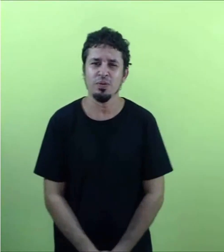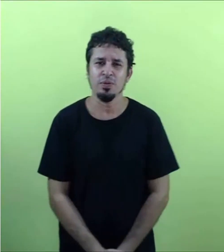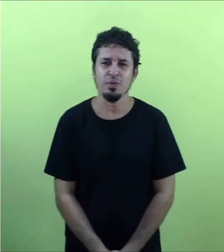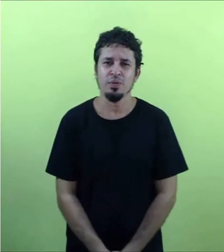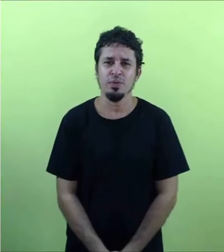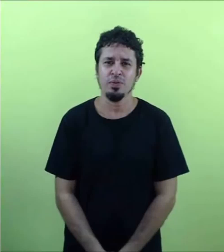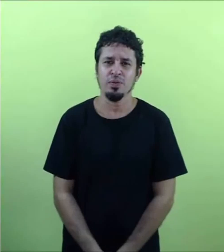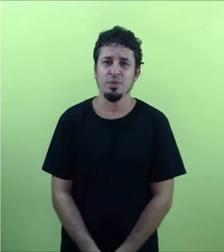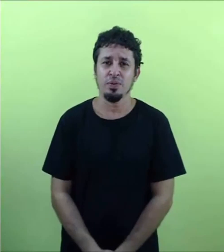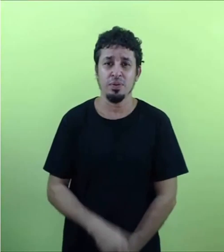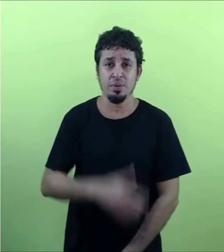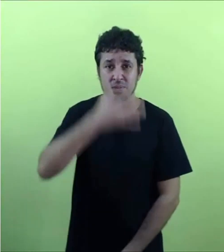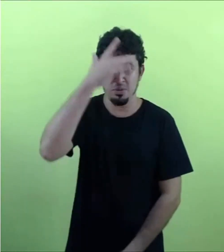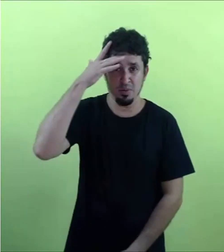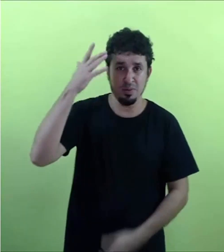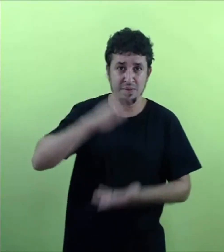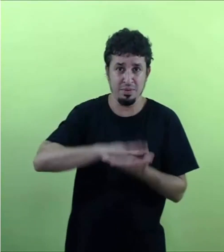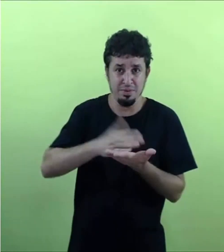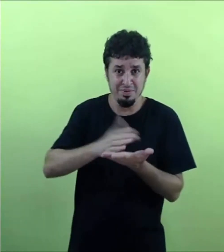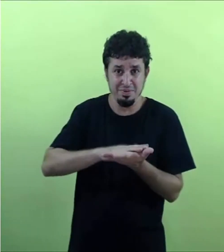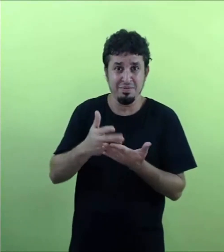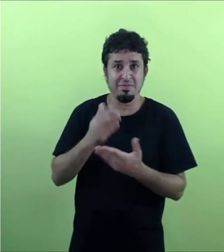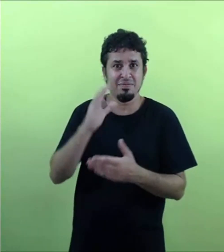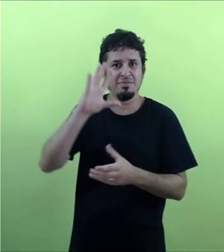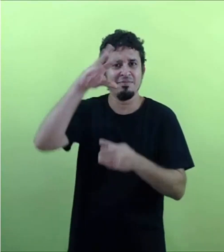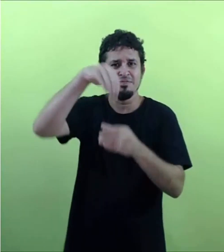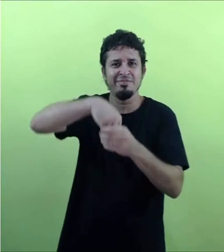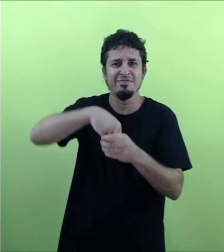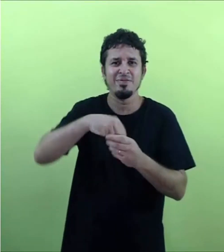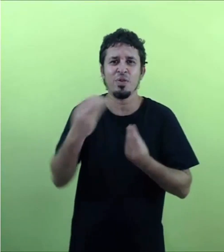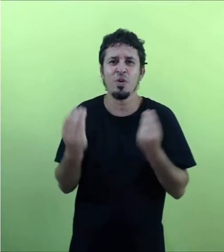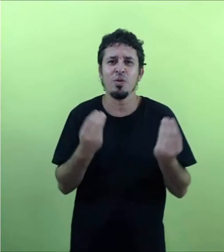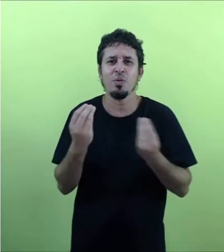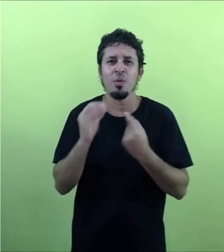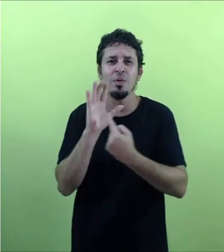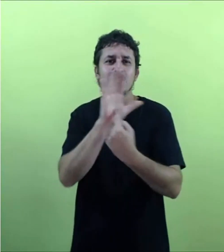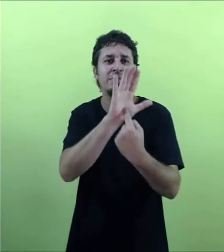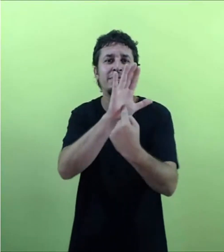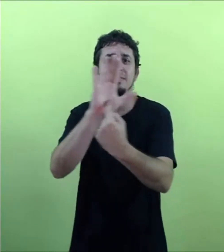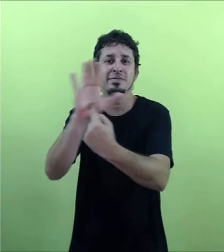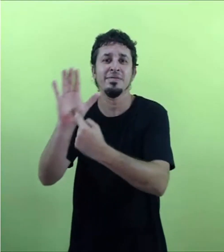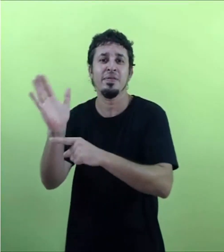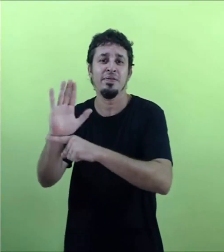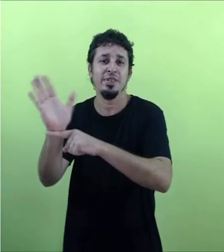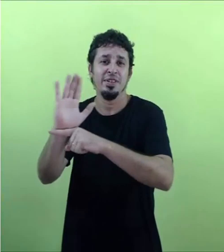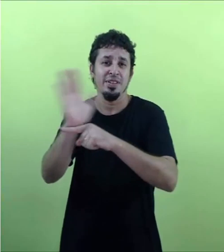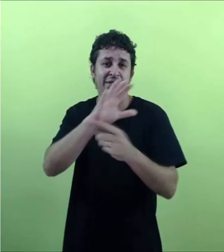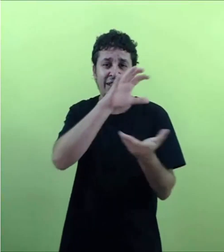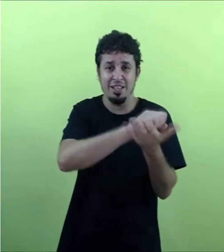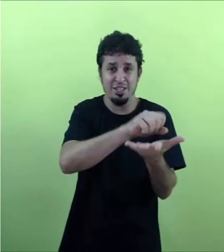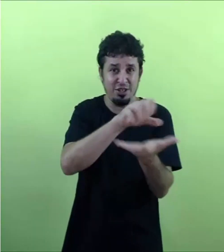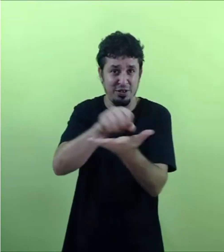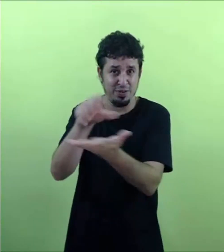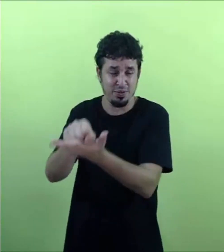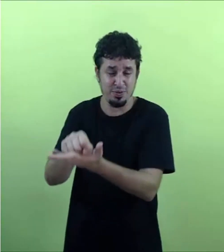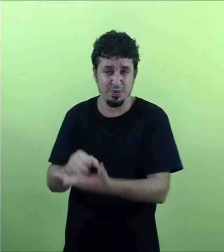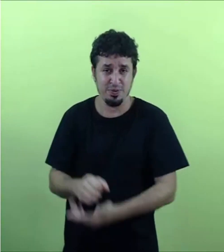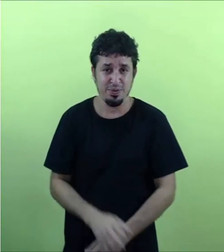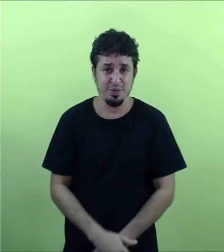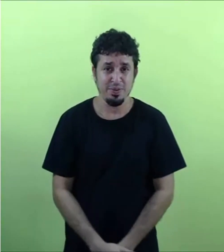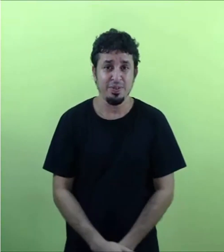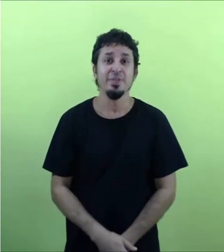escrita. Esperamos assim contribuir e destinar o espetáculo do conhecimento vivido, experienciado